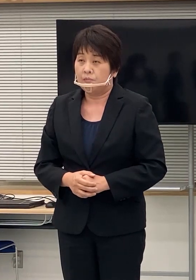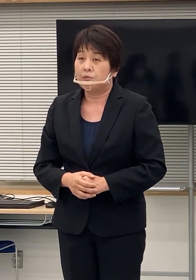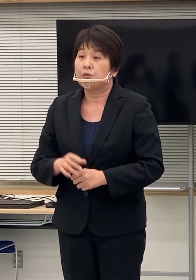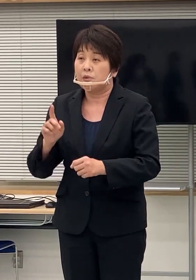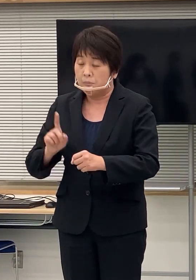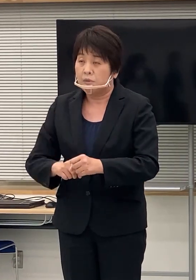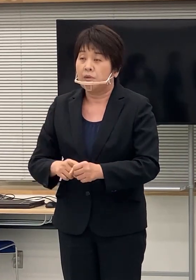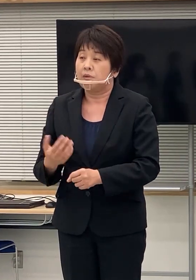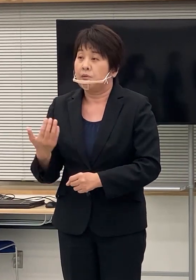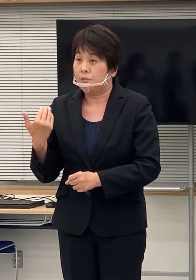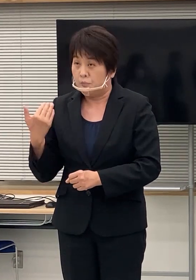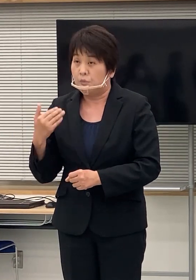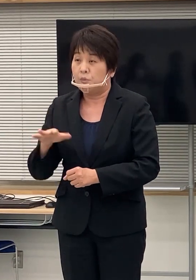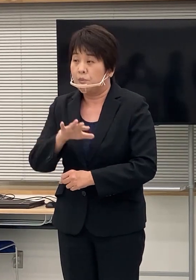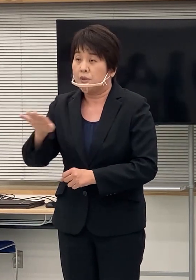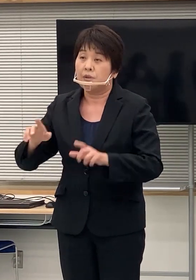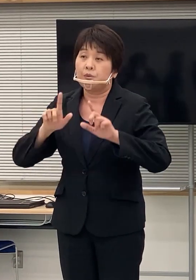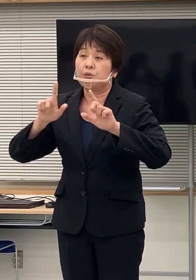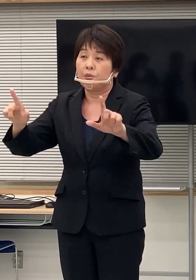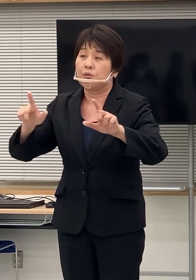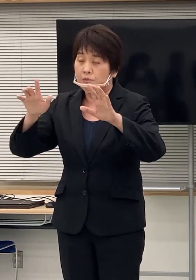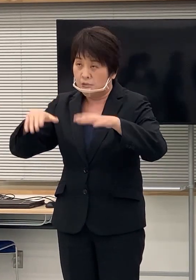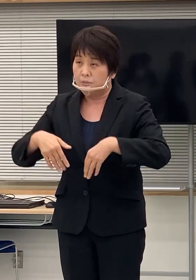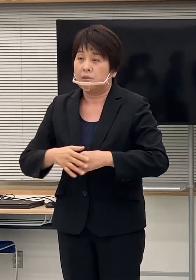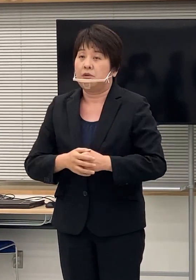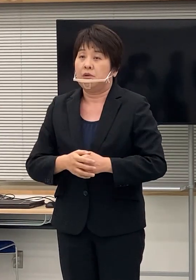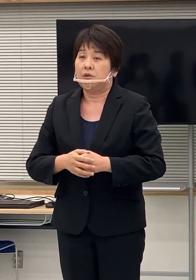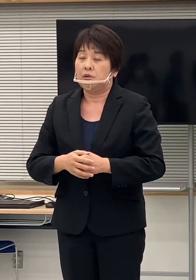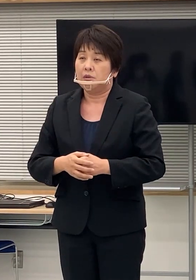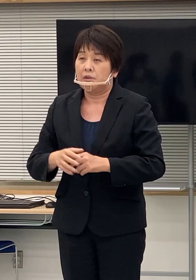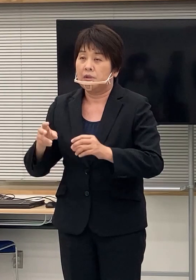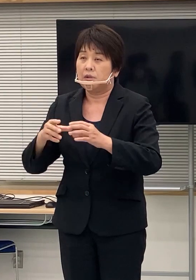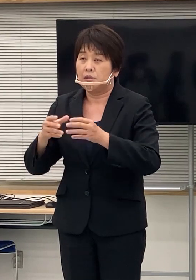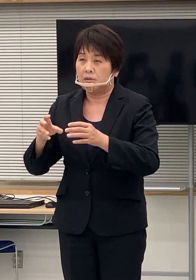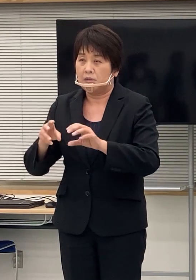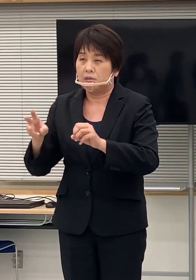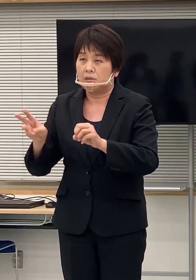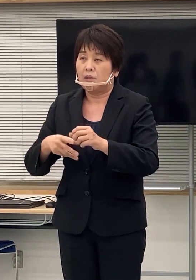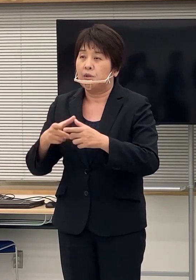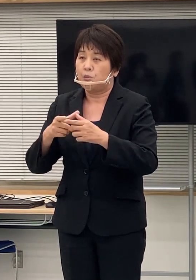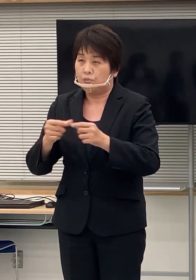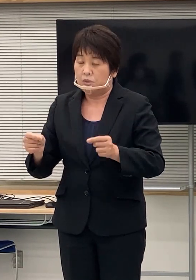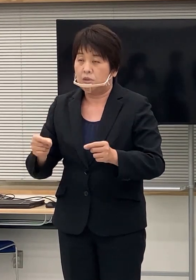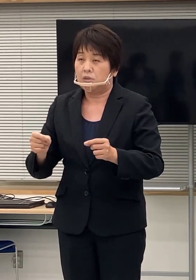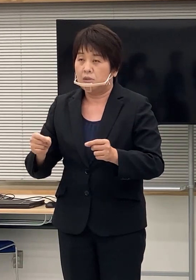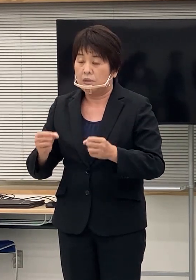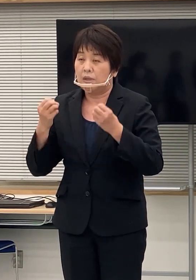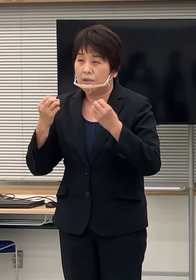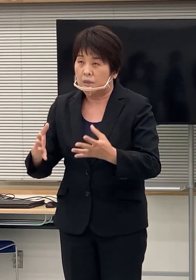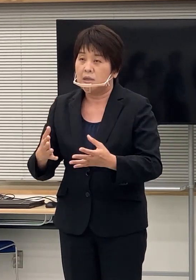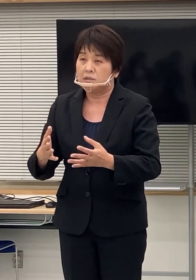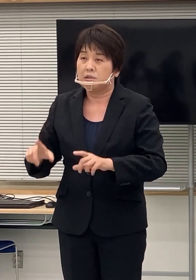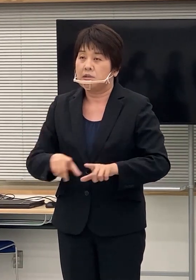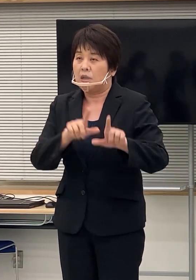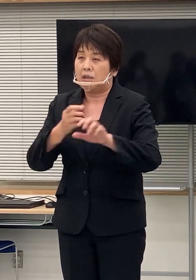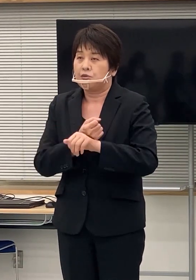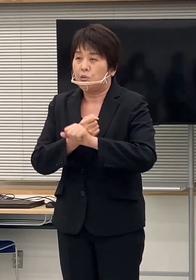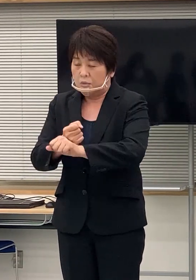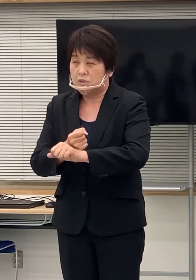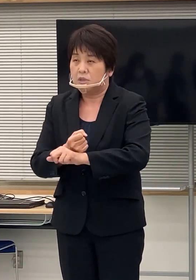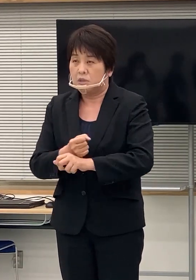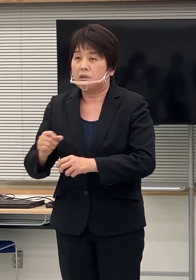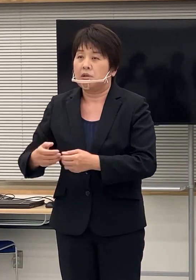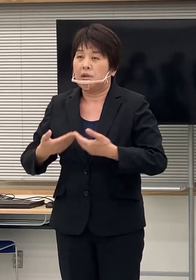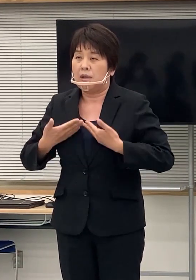から先般も皆様にご報告をさせていただきました際の国新しい生活様式安心宣言